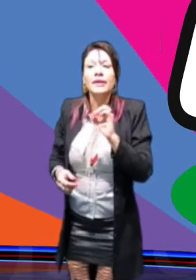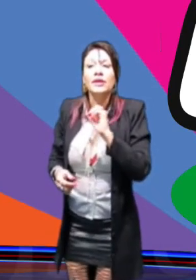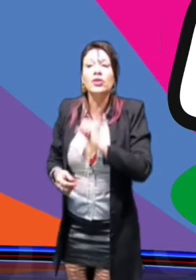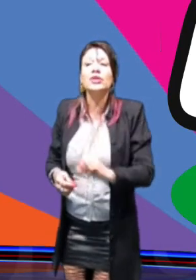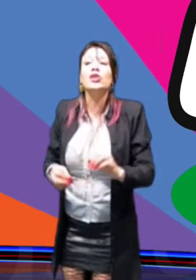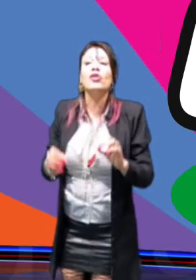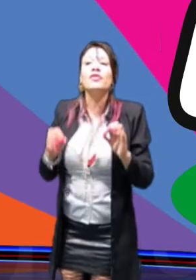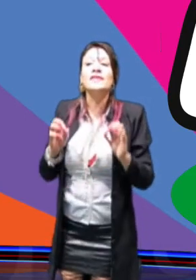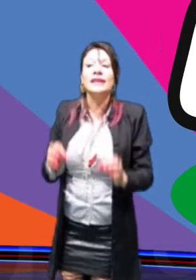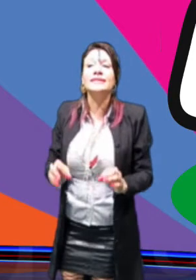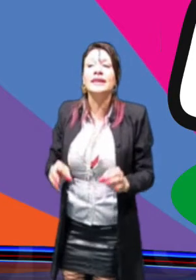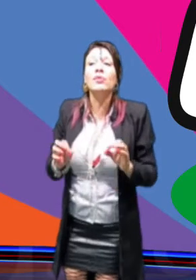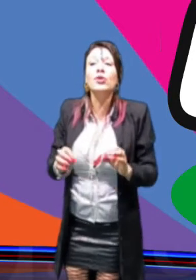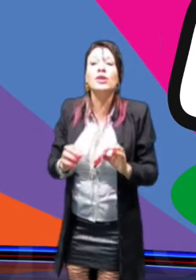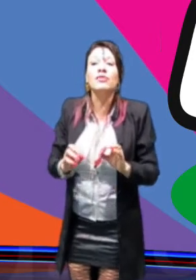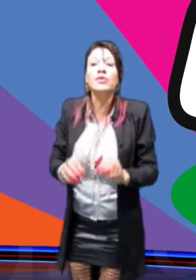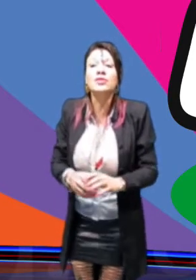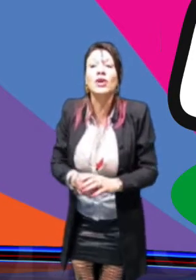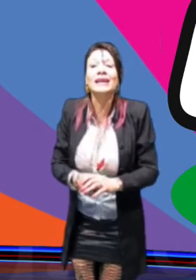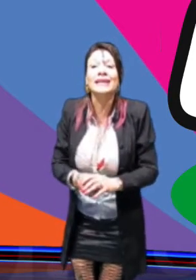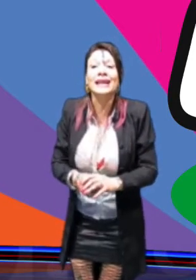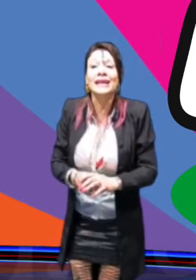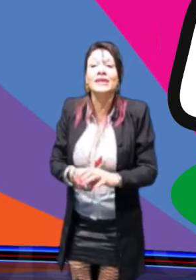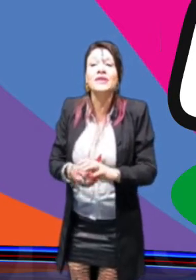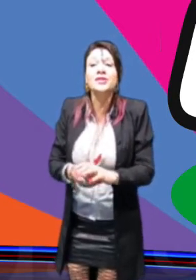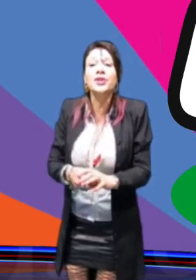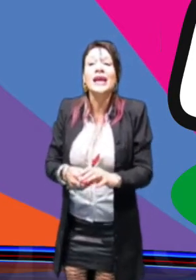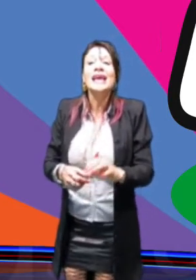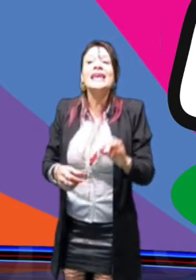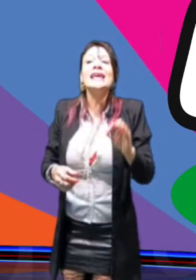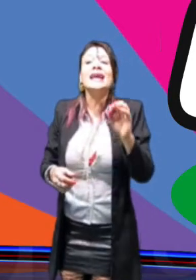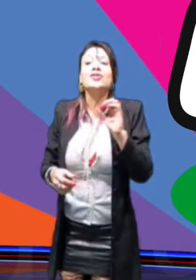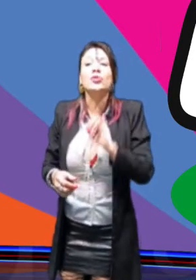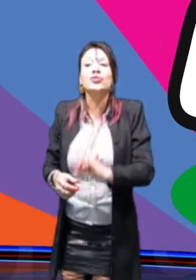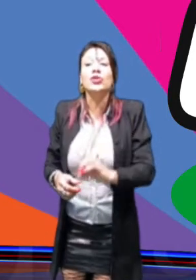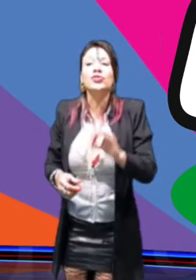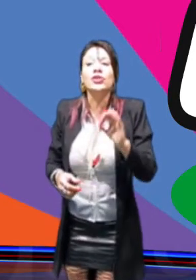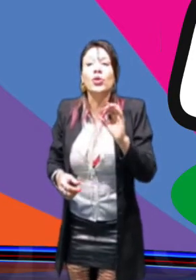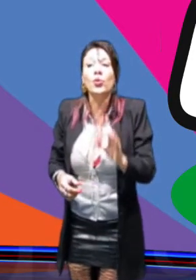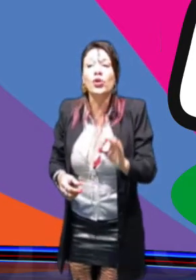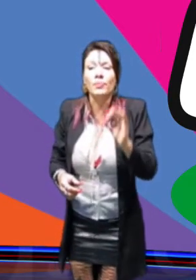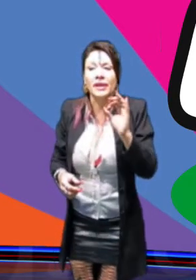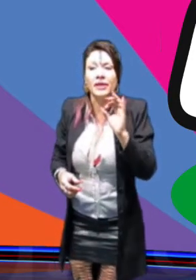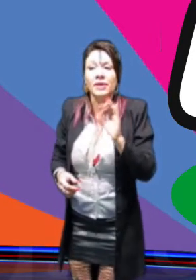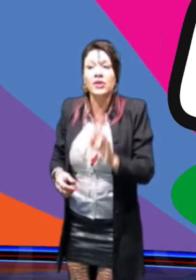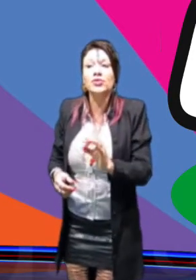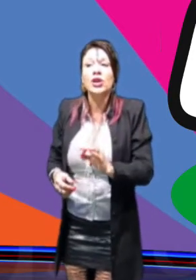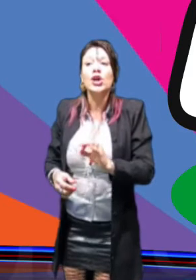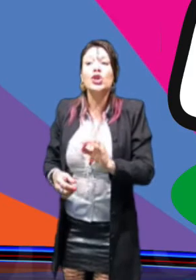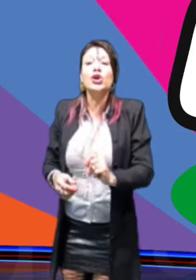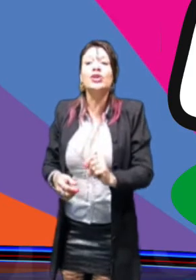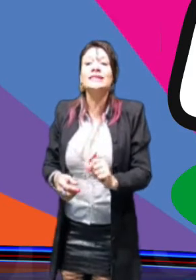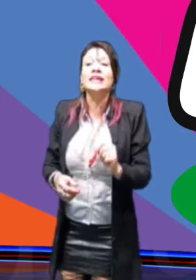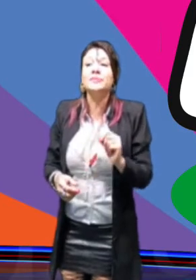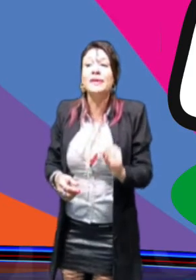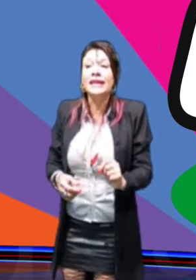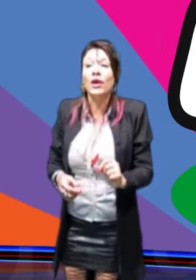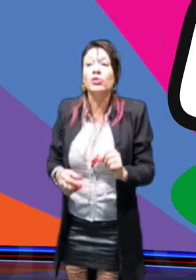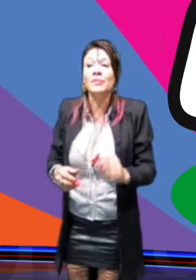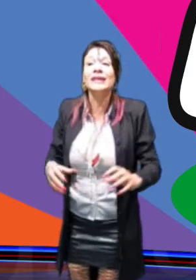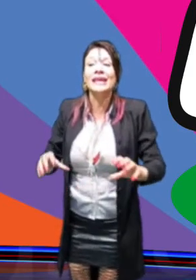532-2022, y lo oficializan. El bono de refuerzo ante la alta inflación y la resolución 201-2022, donde se